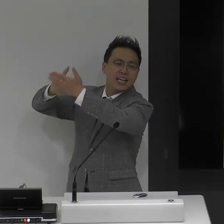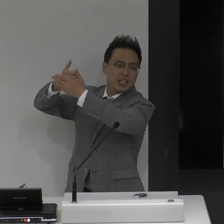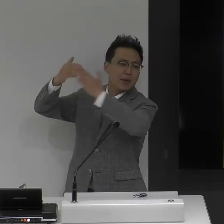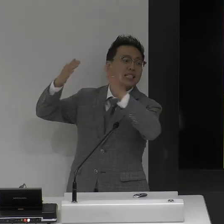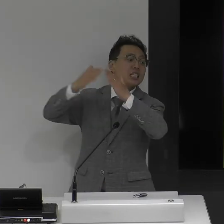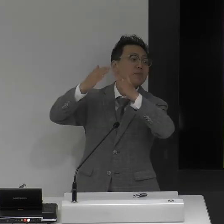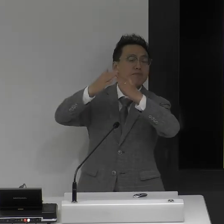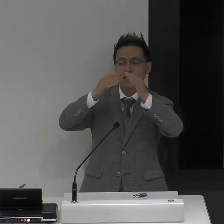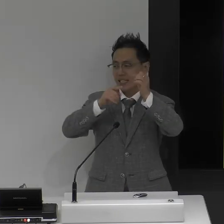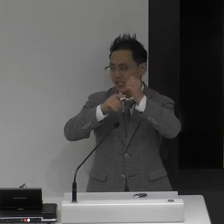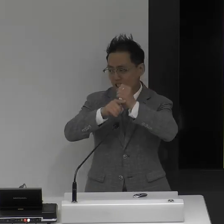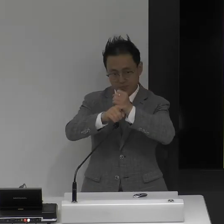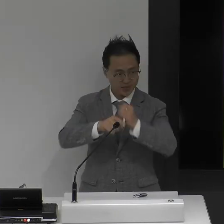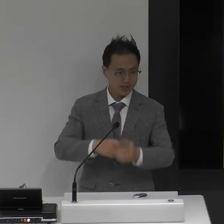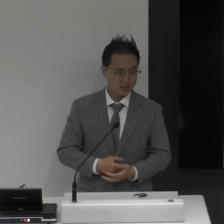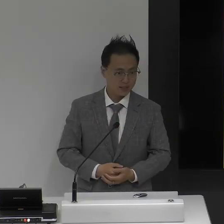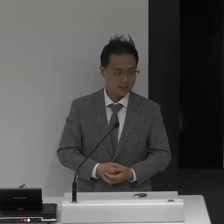하나님의 집이란 뜻입니다.